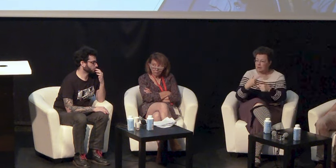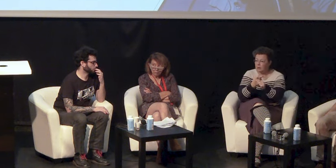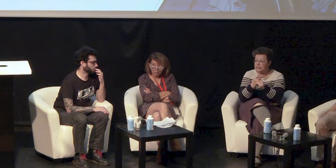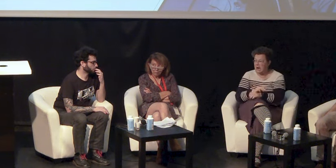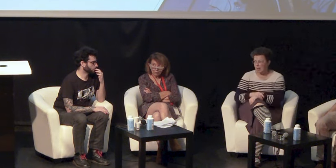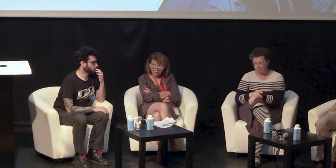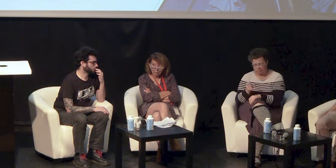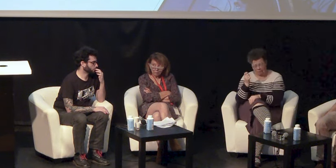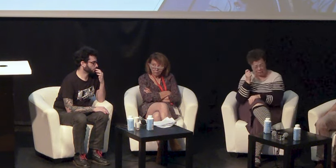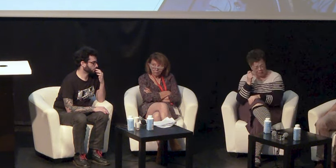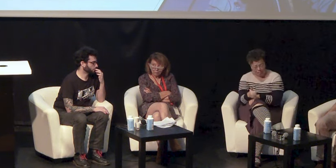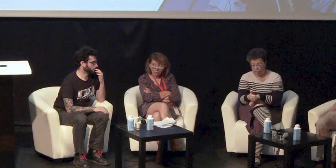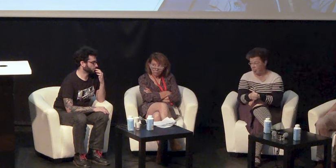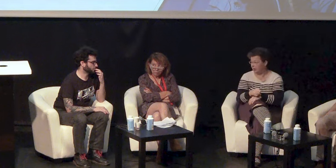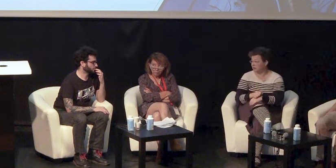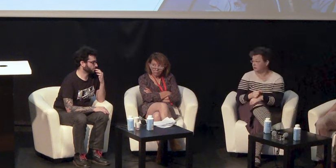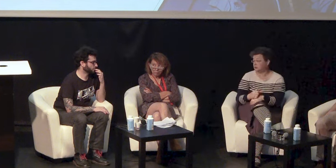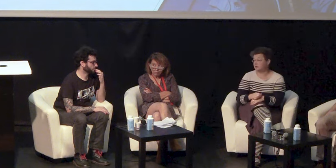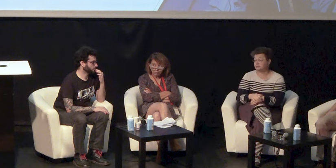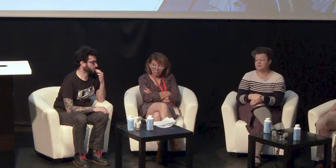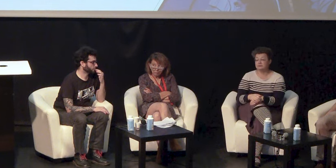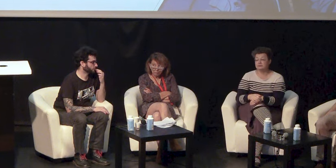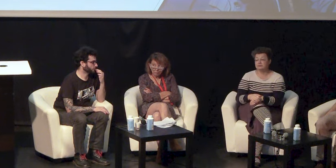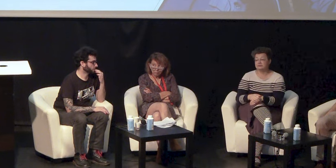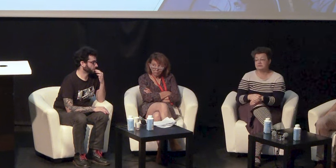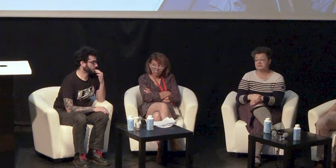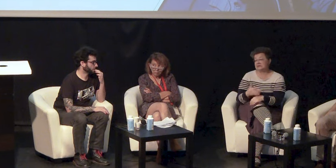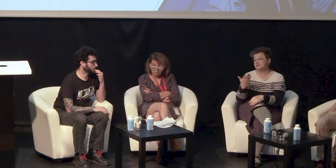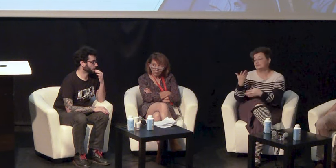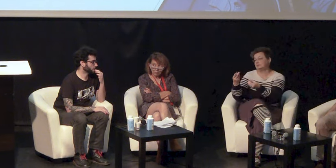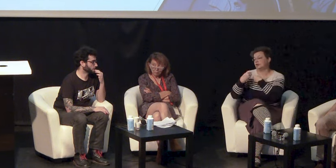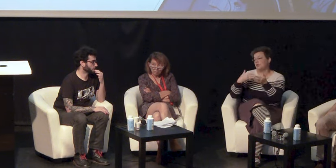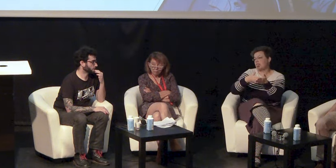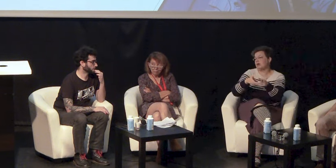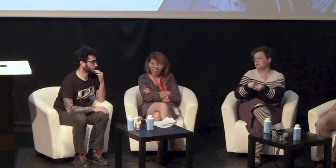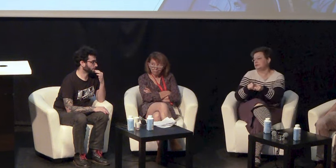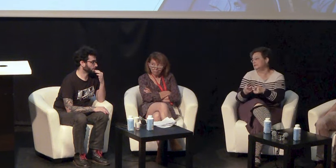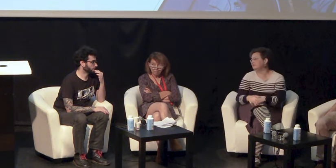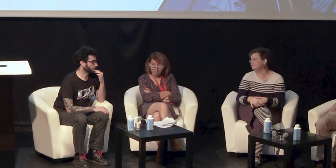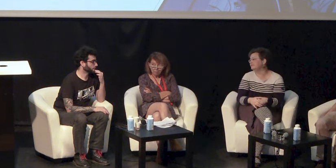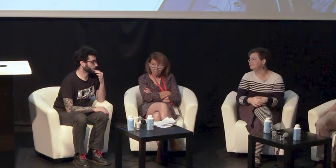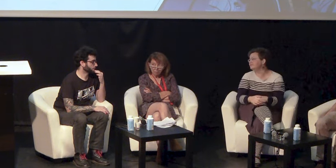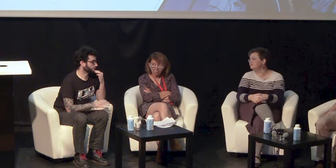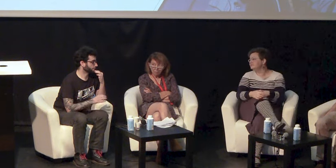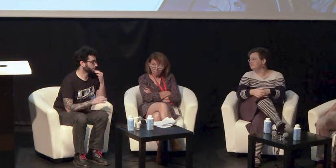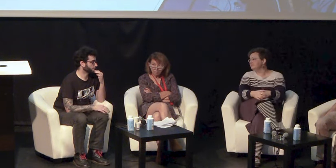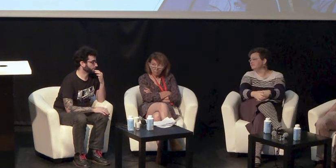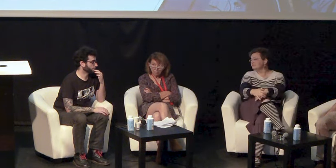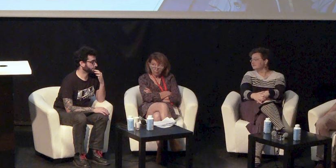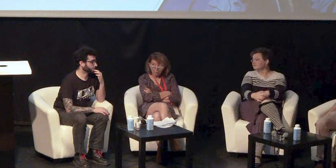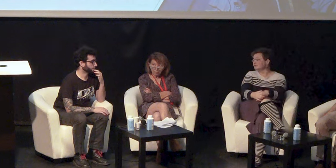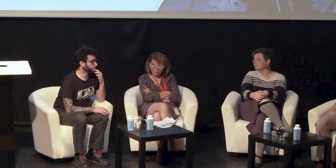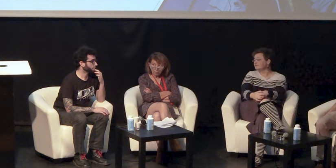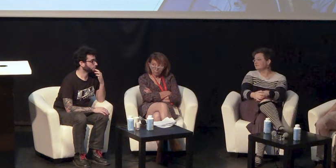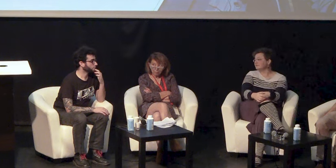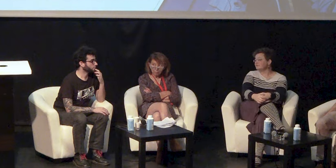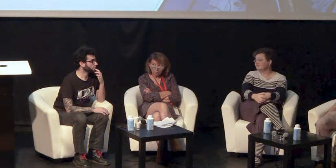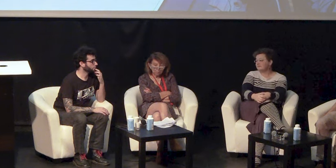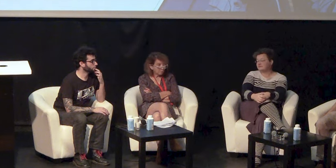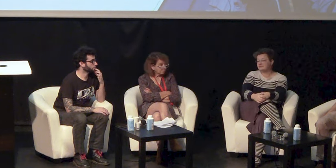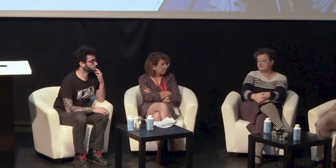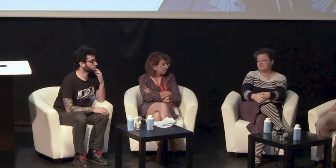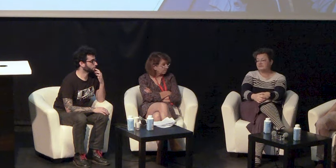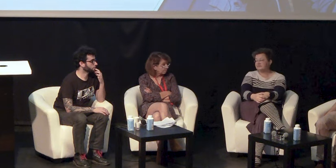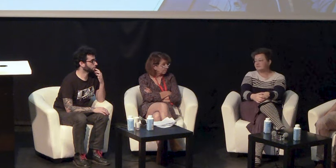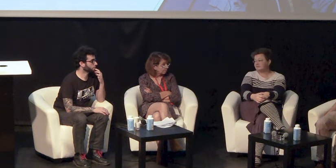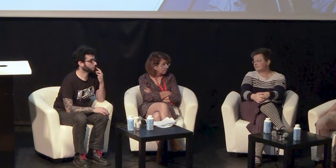oui, on va en trouver, mais vraiment de l'ingénierie de l'informatique pure et dure, il y en a très peu. Et c'est aussi, ben, du coup, une complication pour